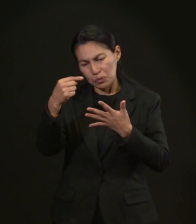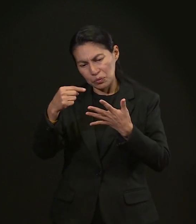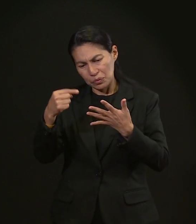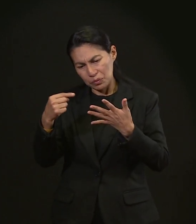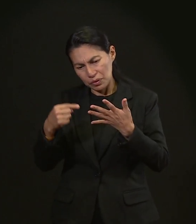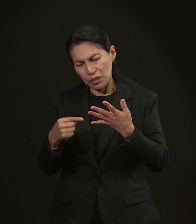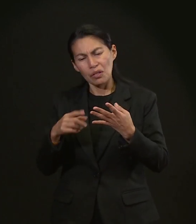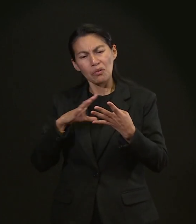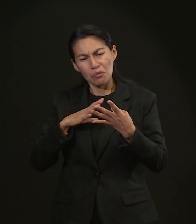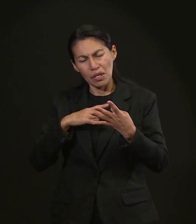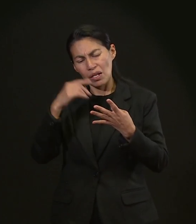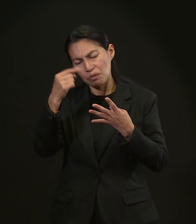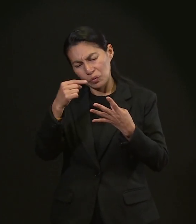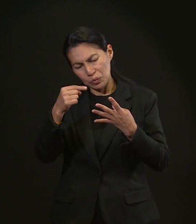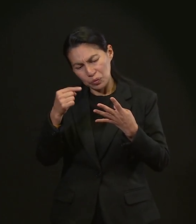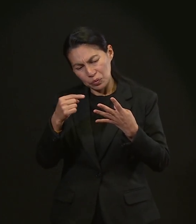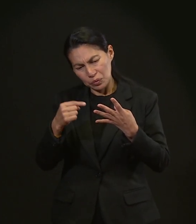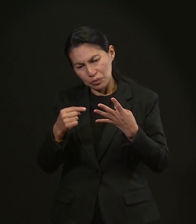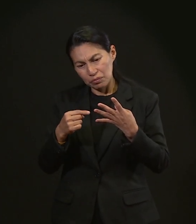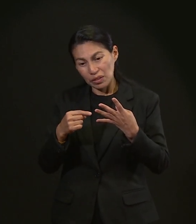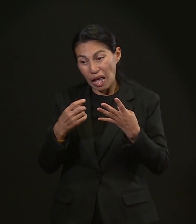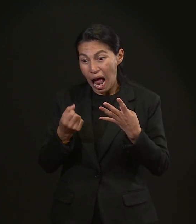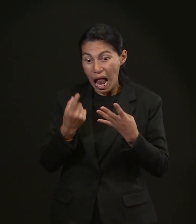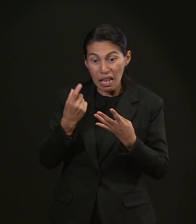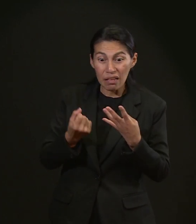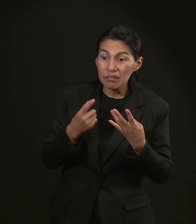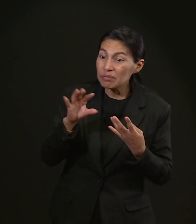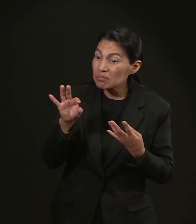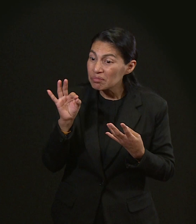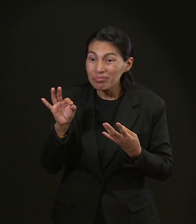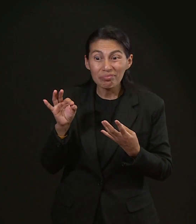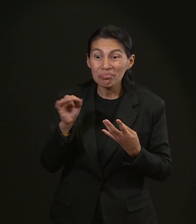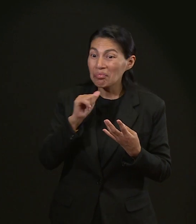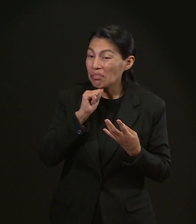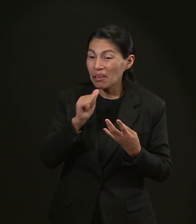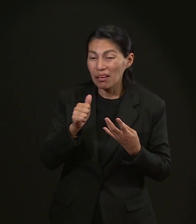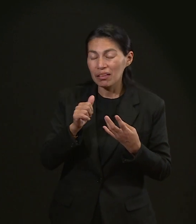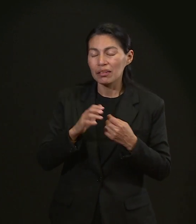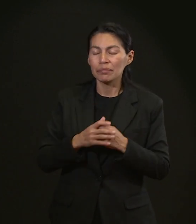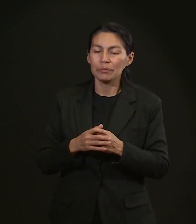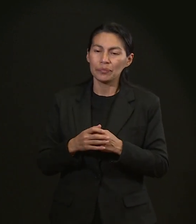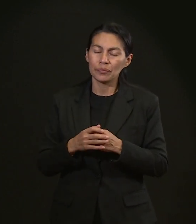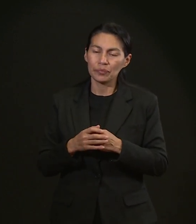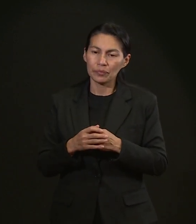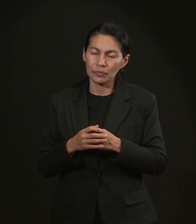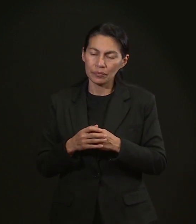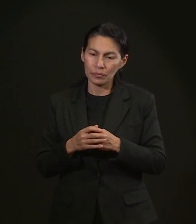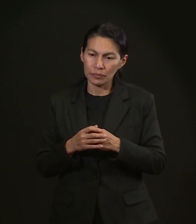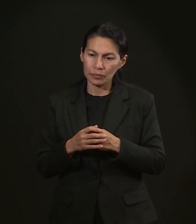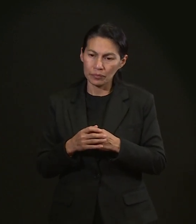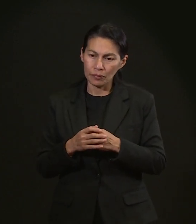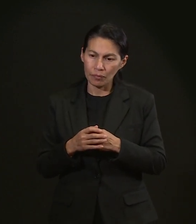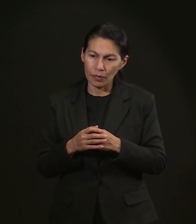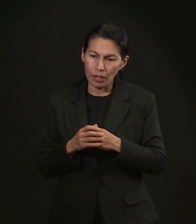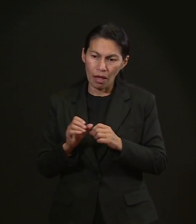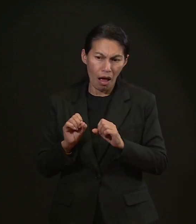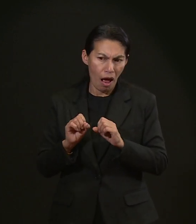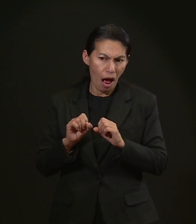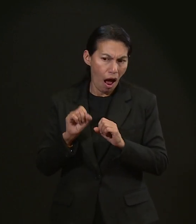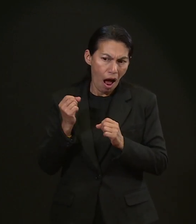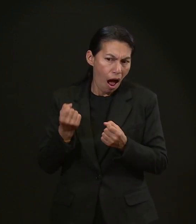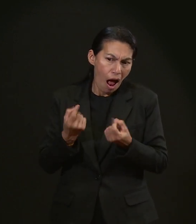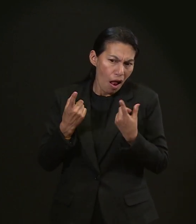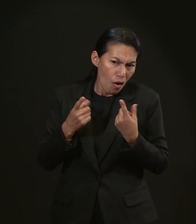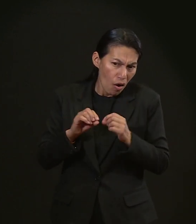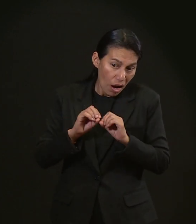quería a alguien que tuviera esto que tuviera lo otro una de las cosas muy muy